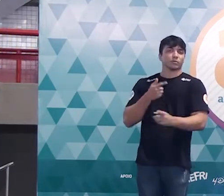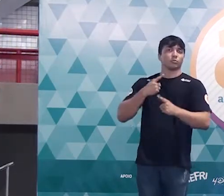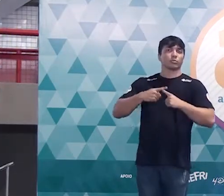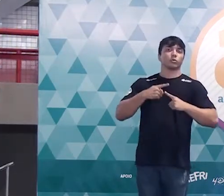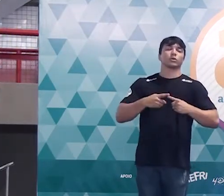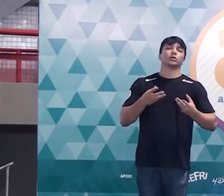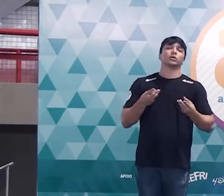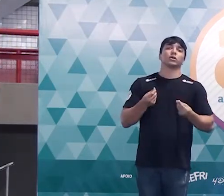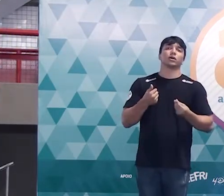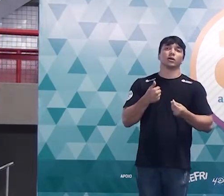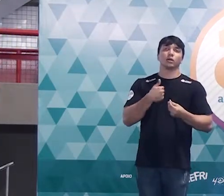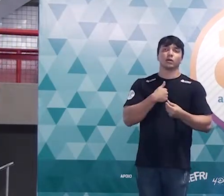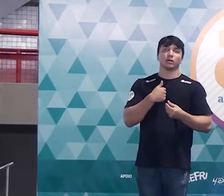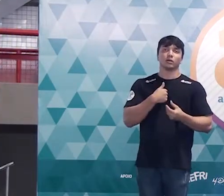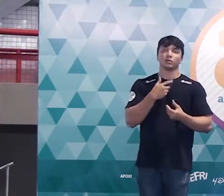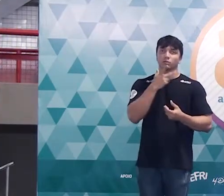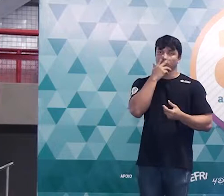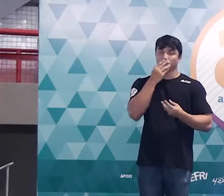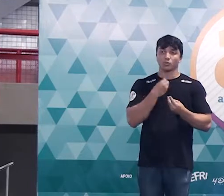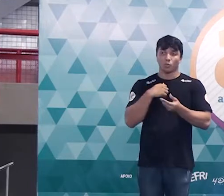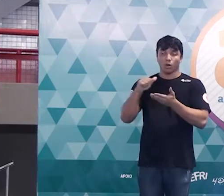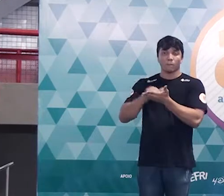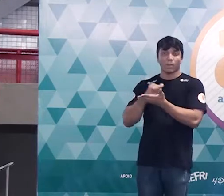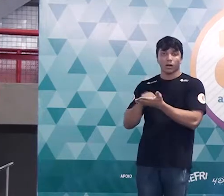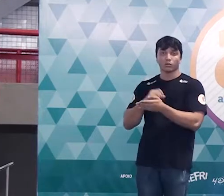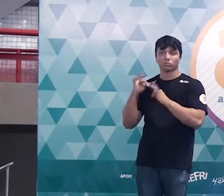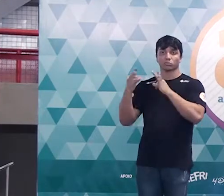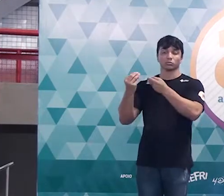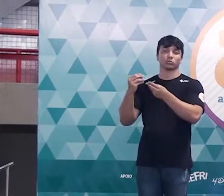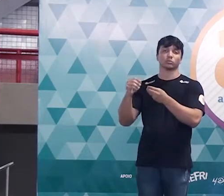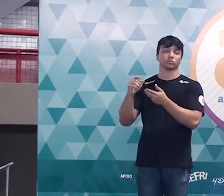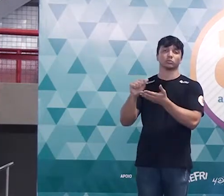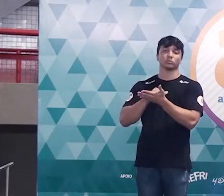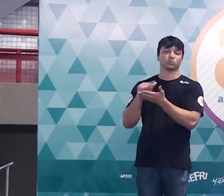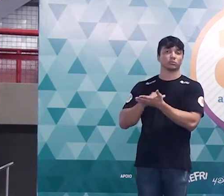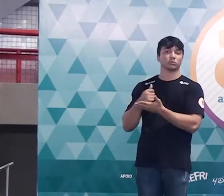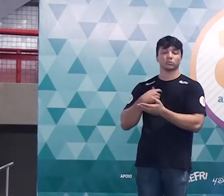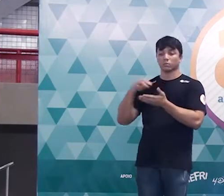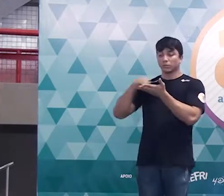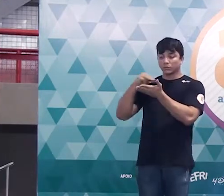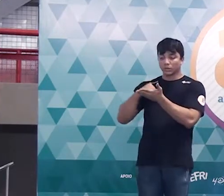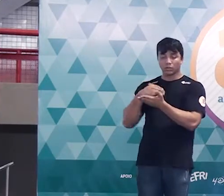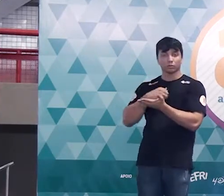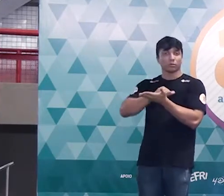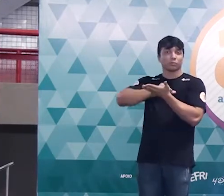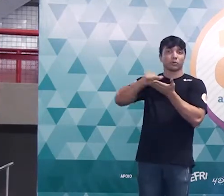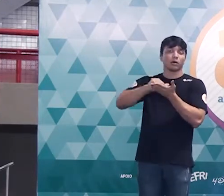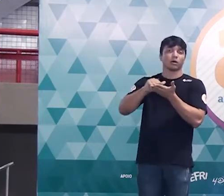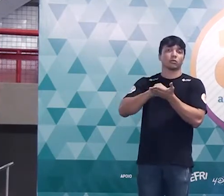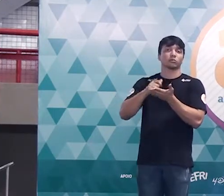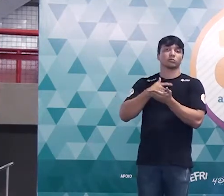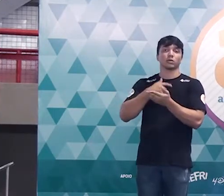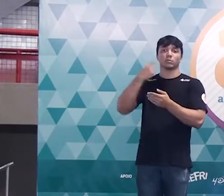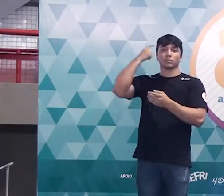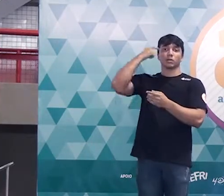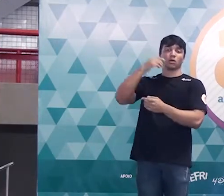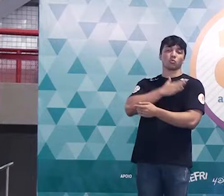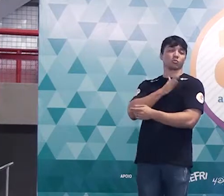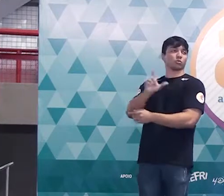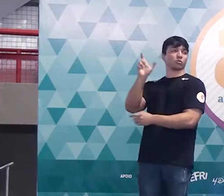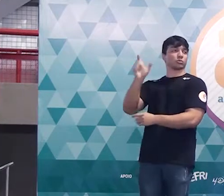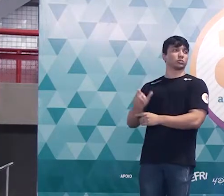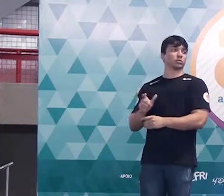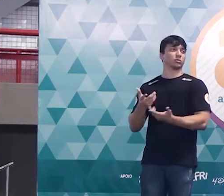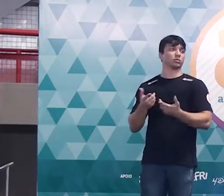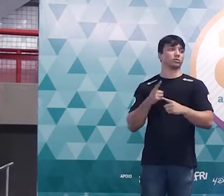porque eu apago todas as mensagens que ele manda para mim no Facebook. Ele pensa que é porque eu não gosto dele, então porque